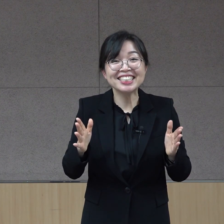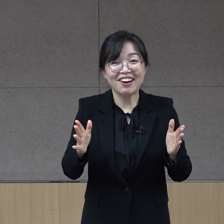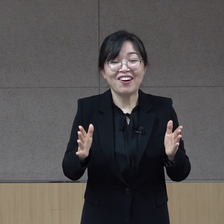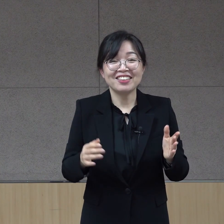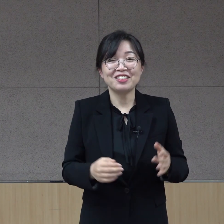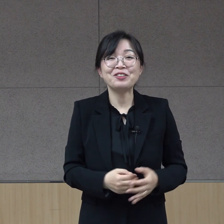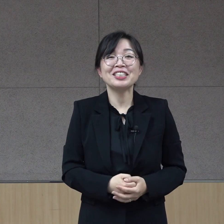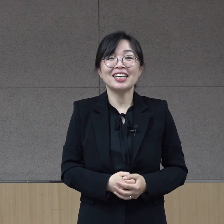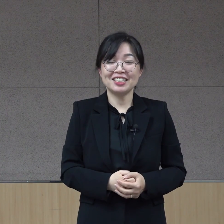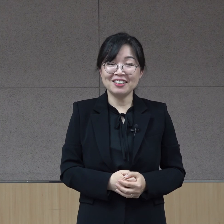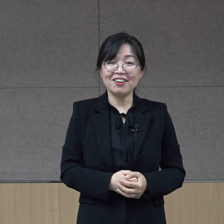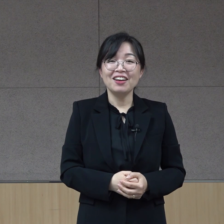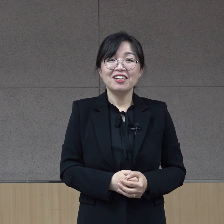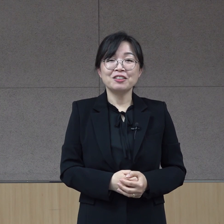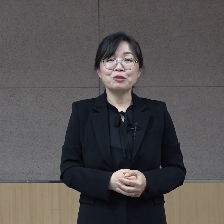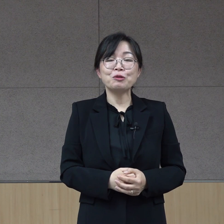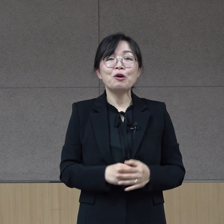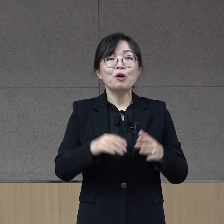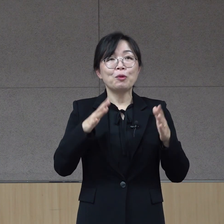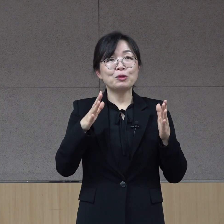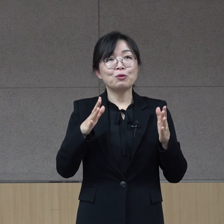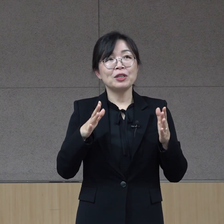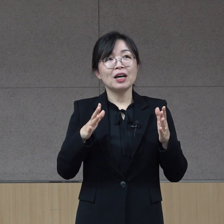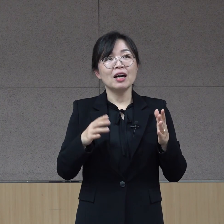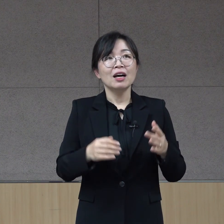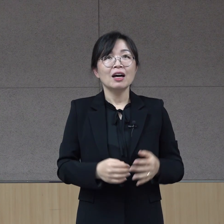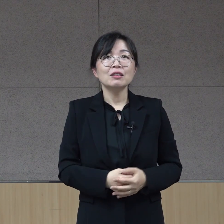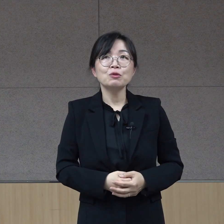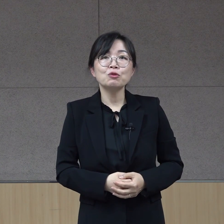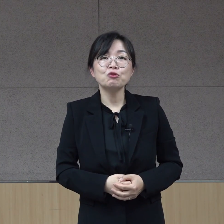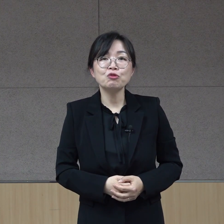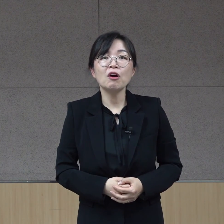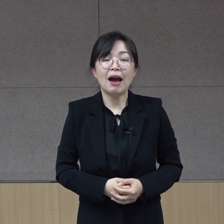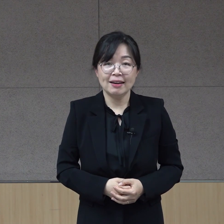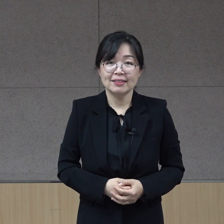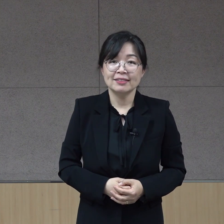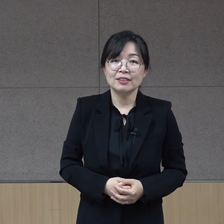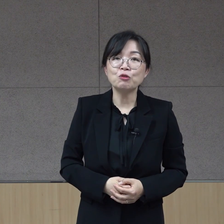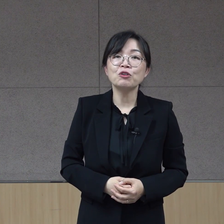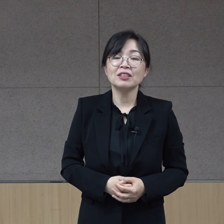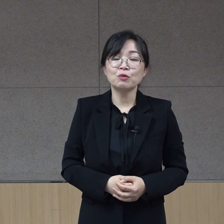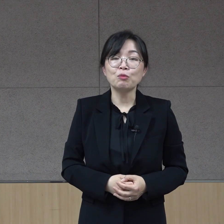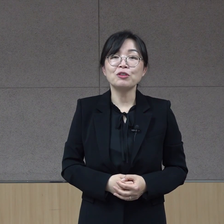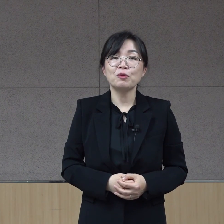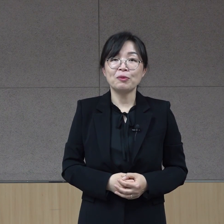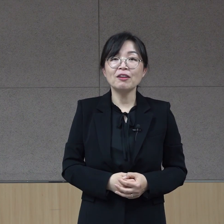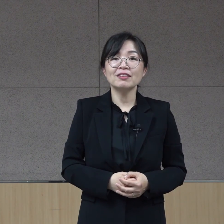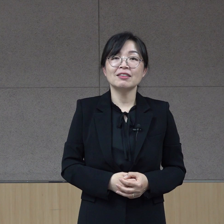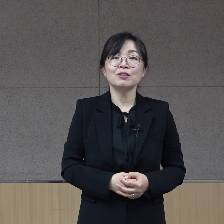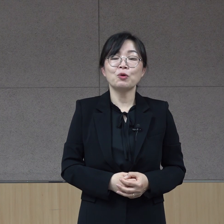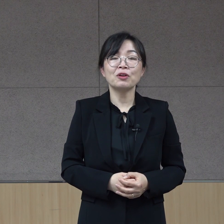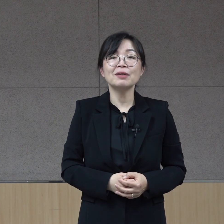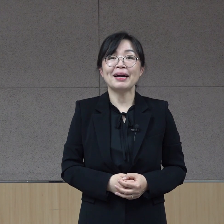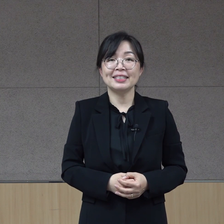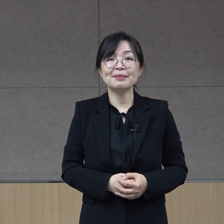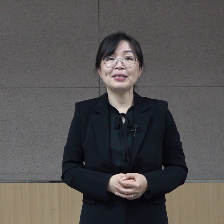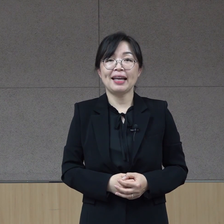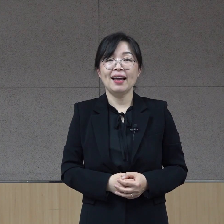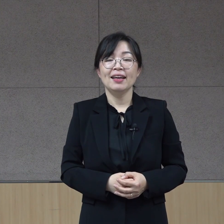거, 그 휴지가 있죠. 그것도 보통 우리가 한국 수어학 연구하는 논문을 보면 그런 용어를 많이 씁니다.